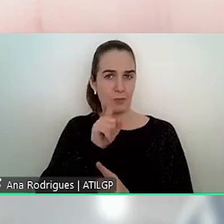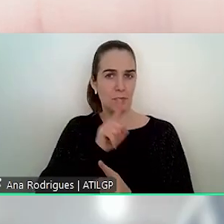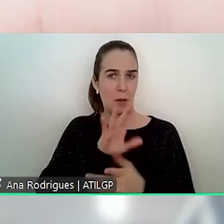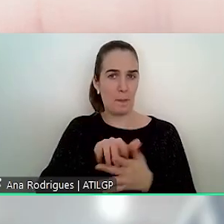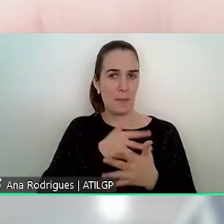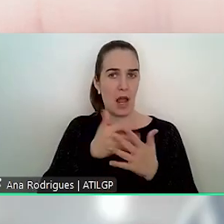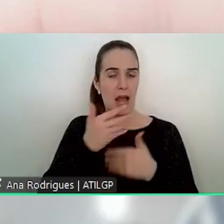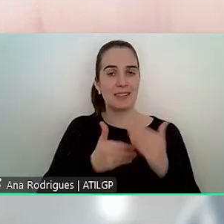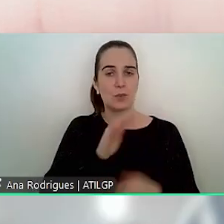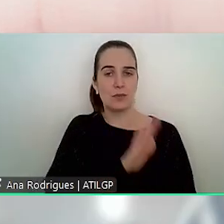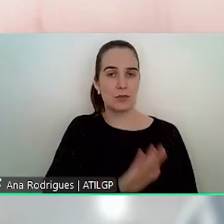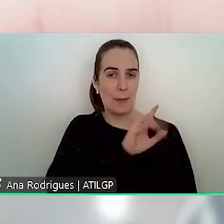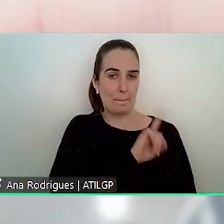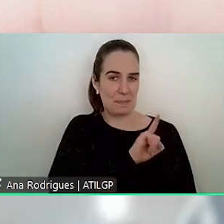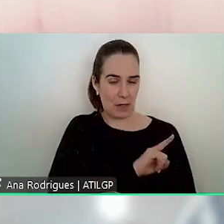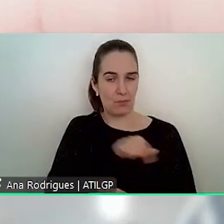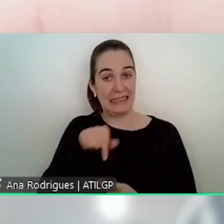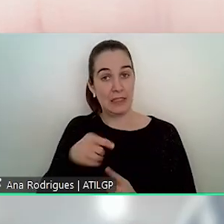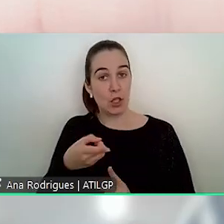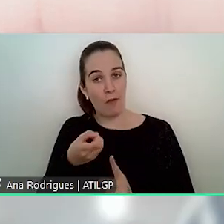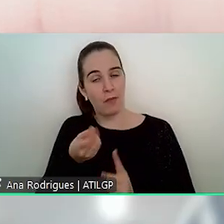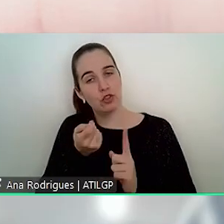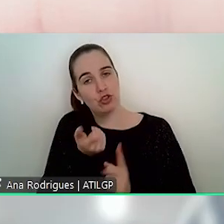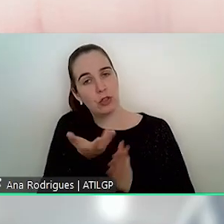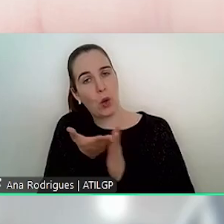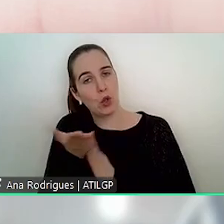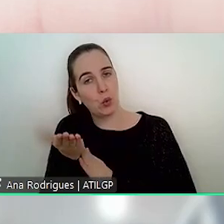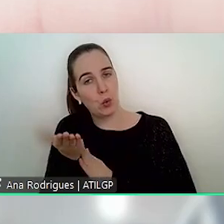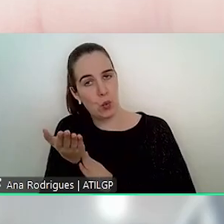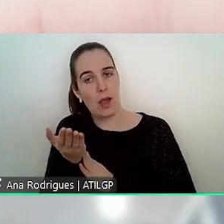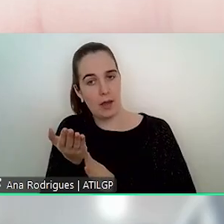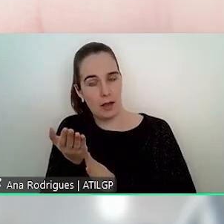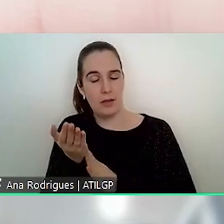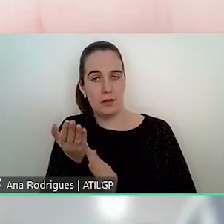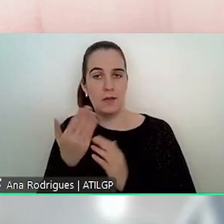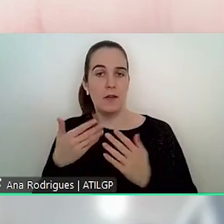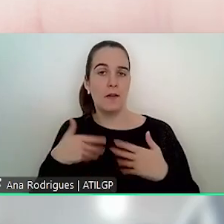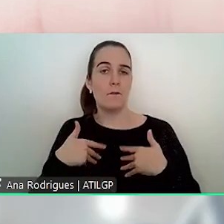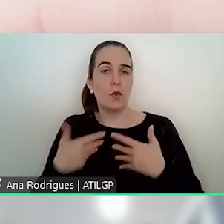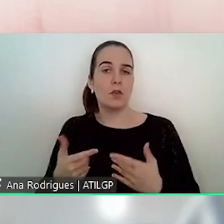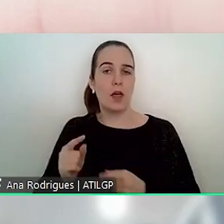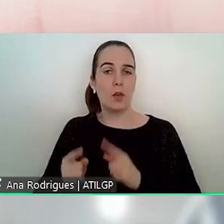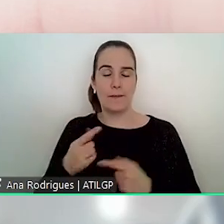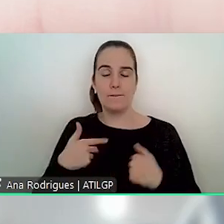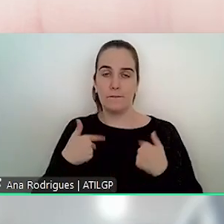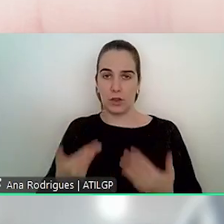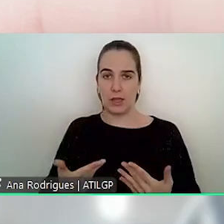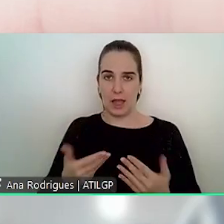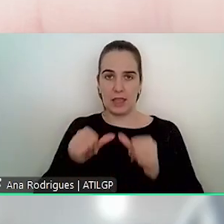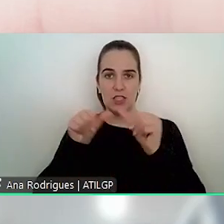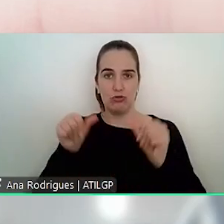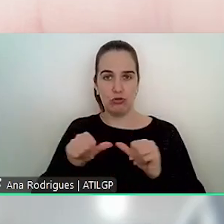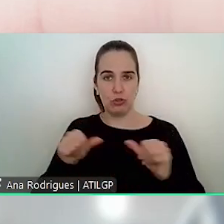ação nacional, dando seguimento quer à intenção de reforçar o sistema